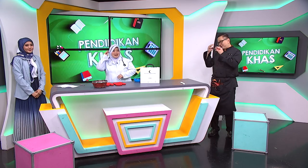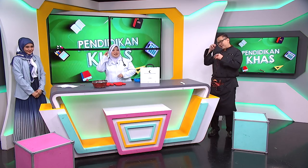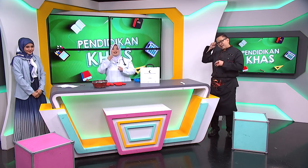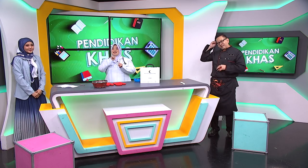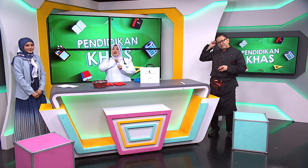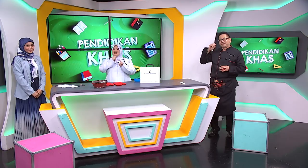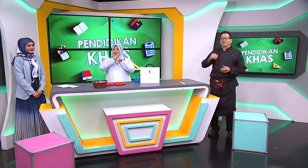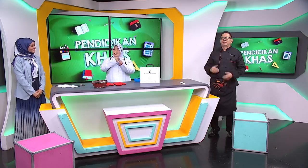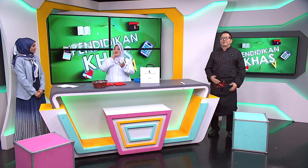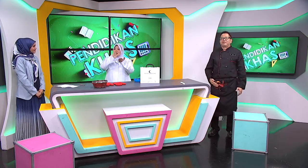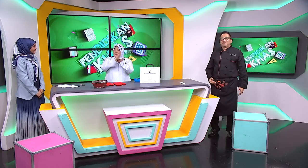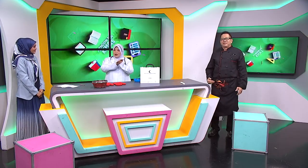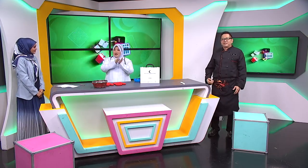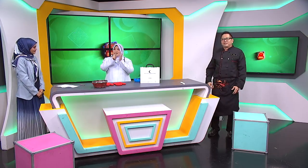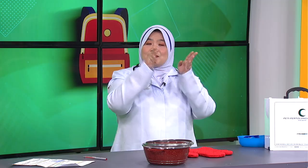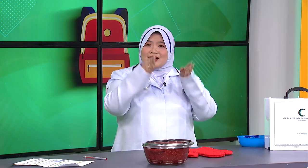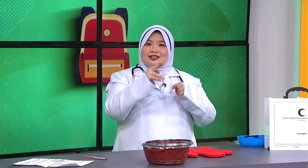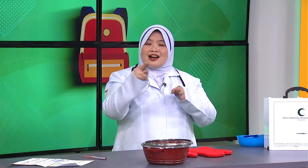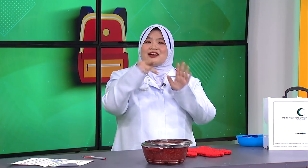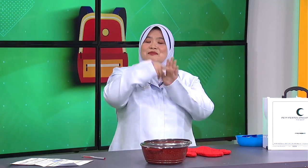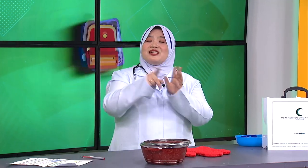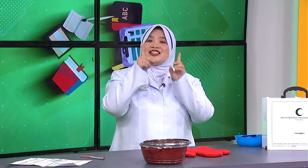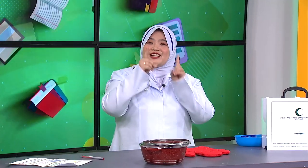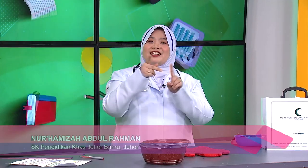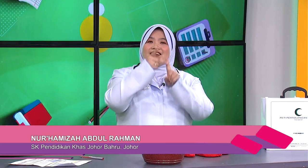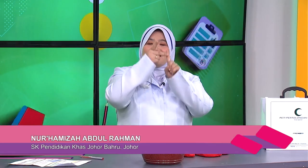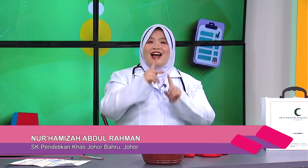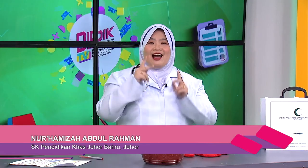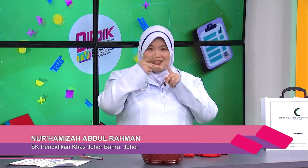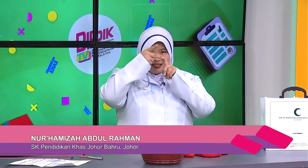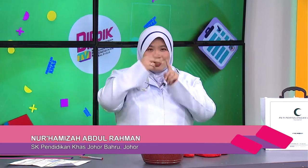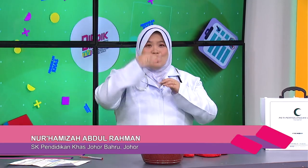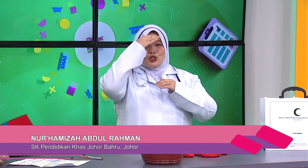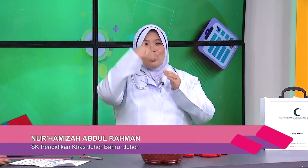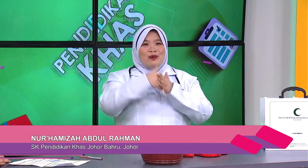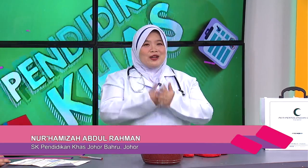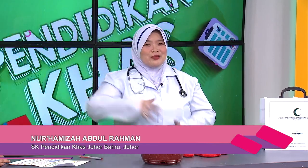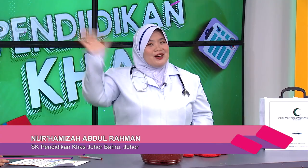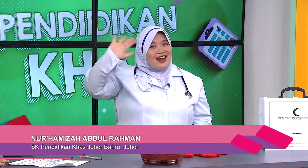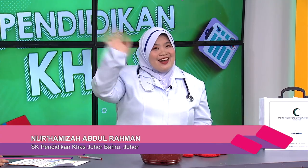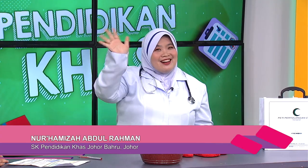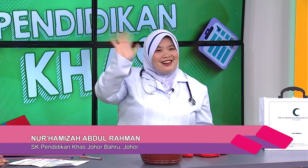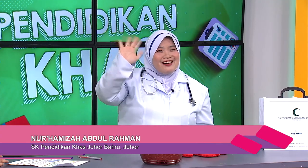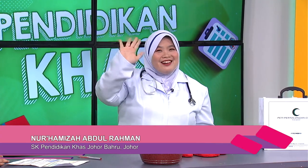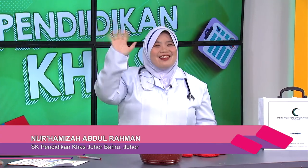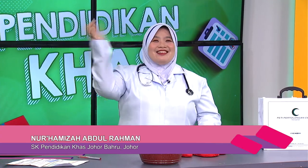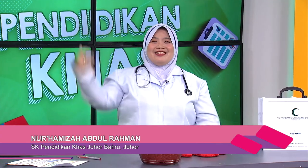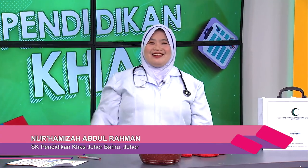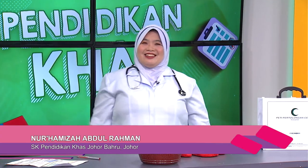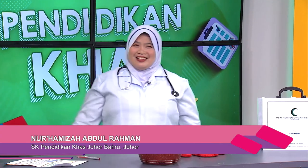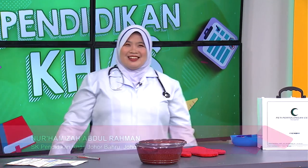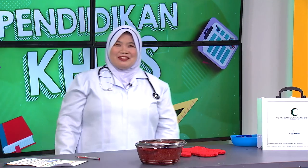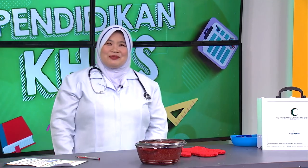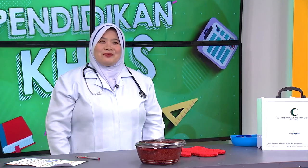Miza. Saya dari Sekolah Kebangsaan Pendidikan Khas Johor Bahru. Hai.